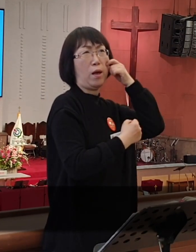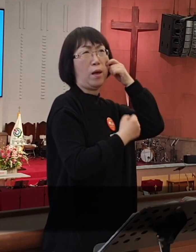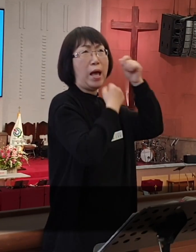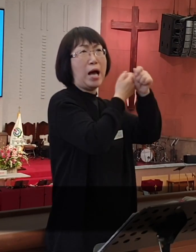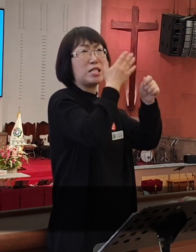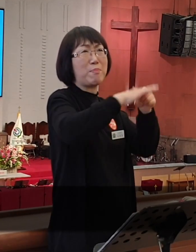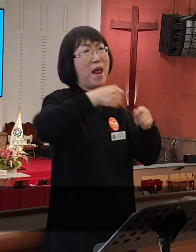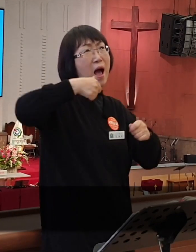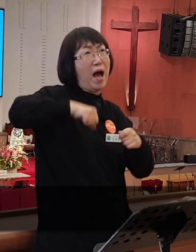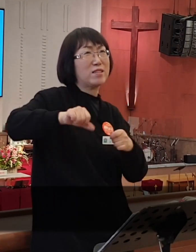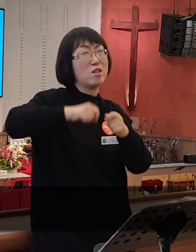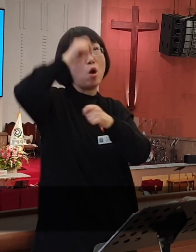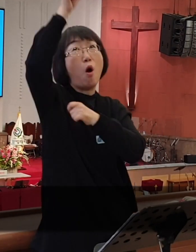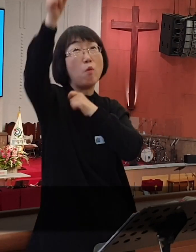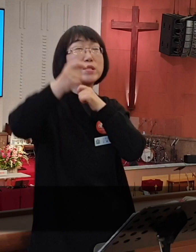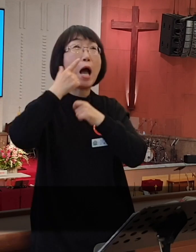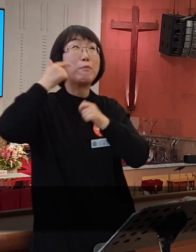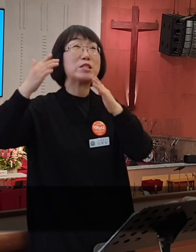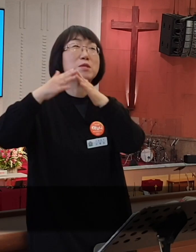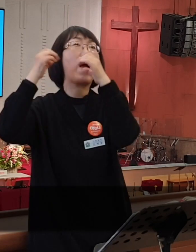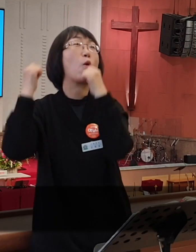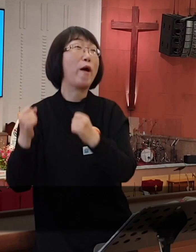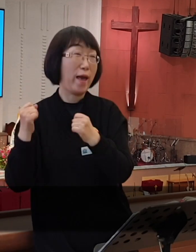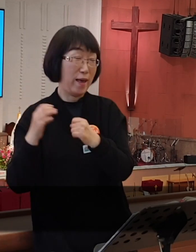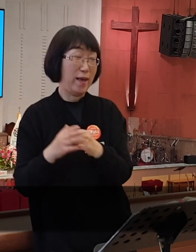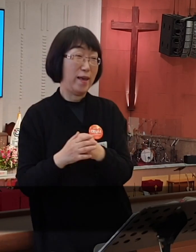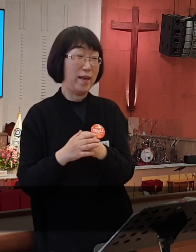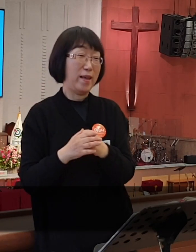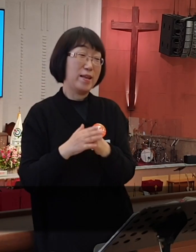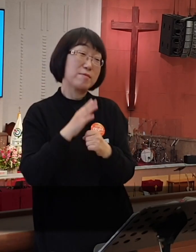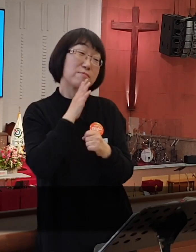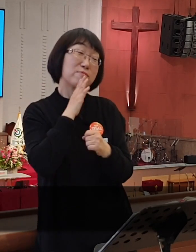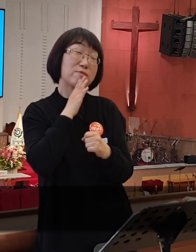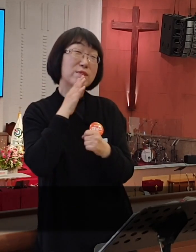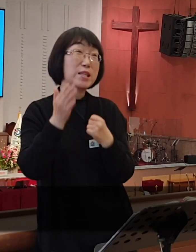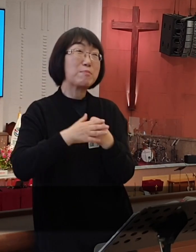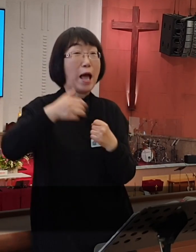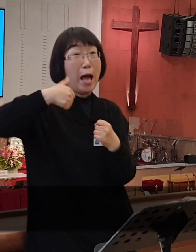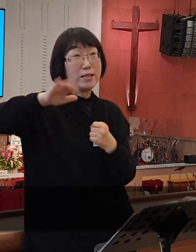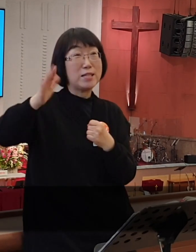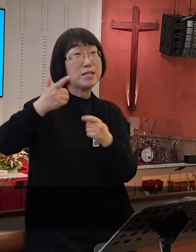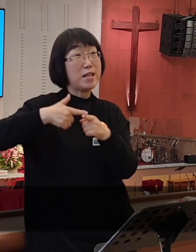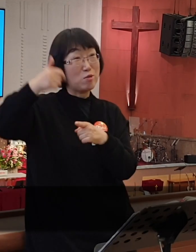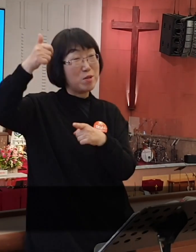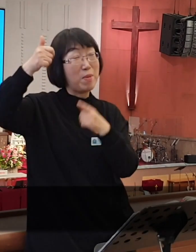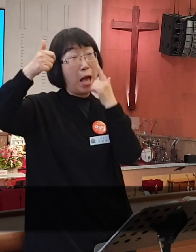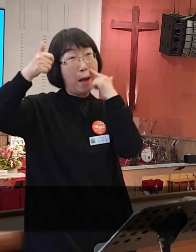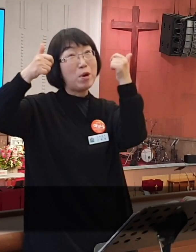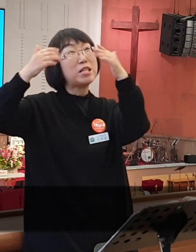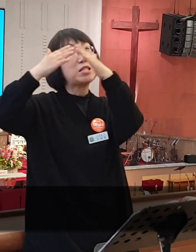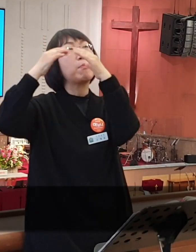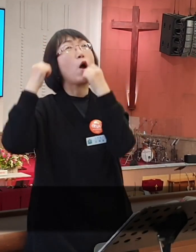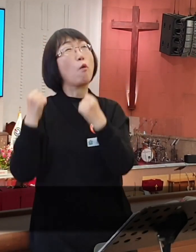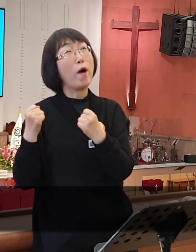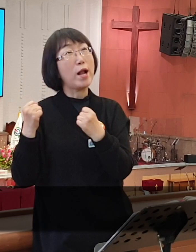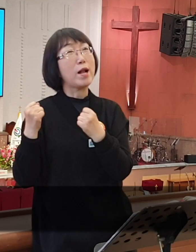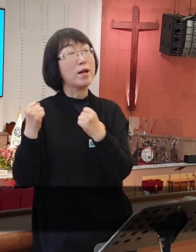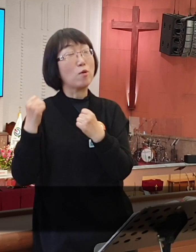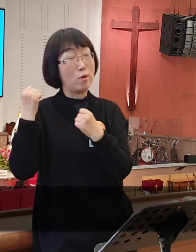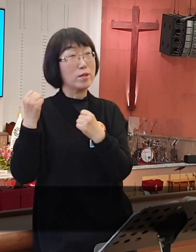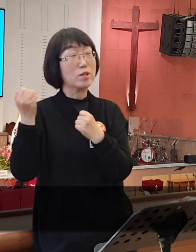하지만 아들은 영원히 아버지 집에 거합니다. 당연히 그러니 아들이신 예수님은 아버지 집에 거할